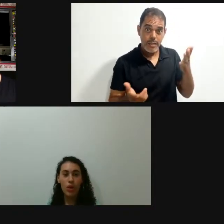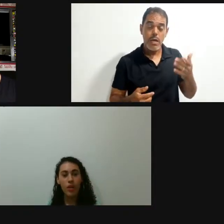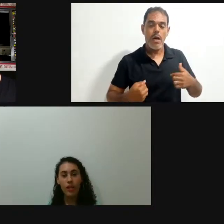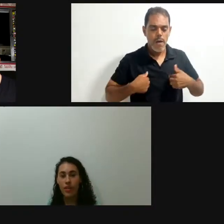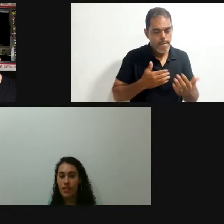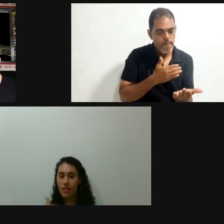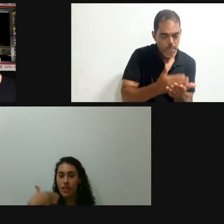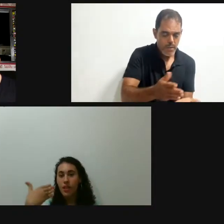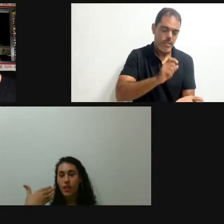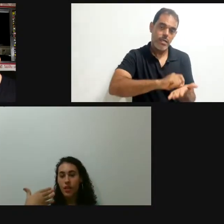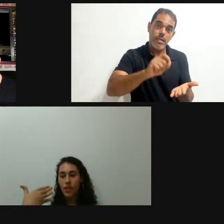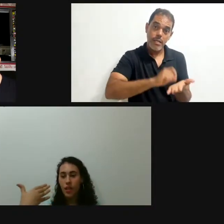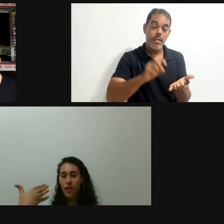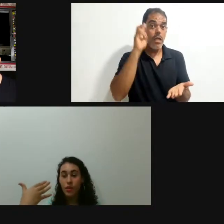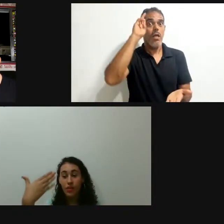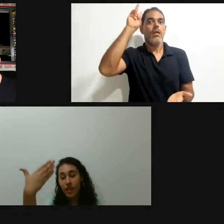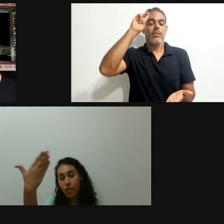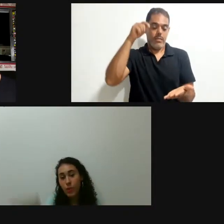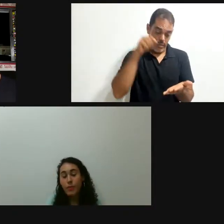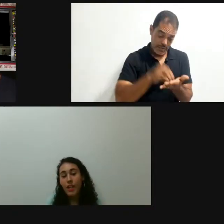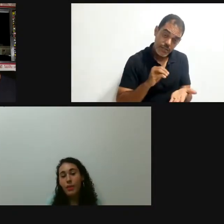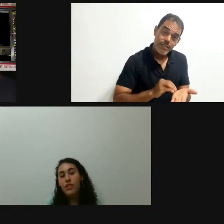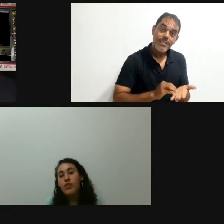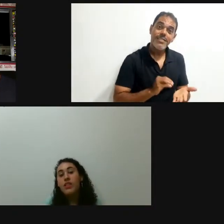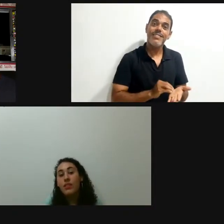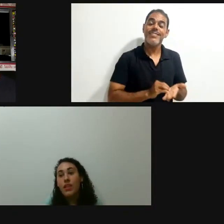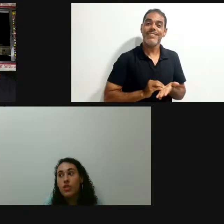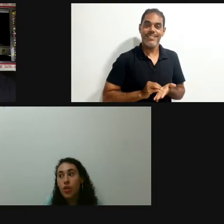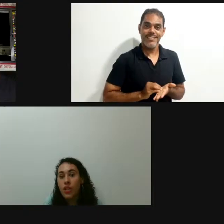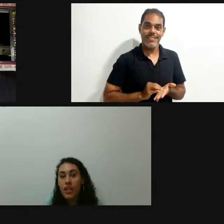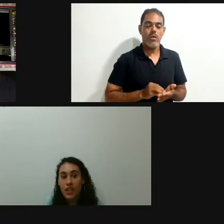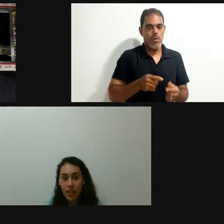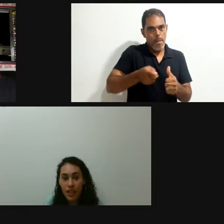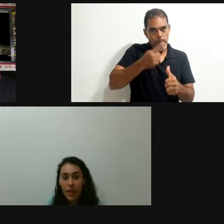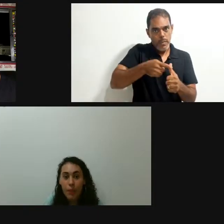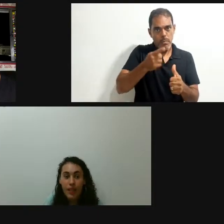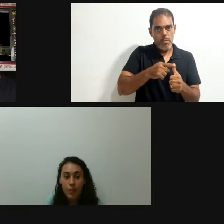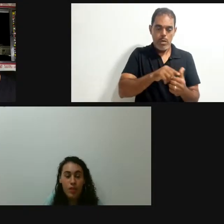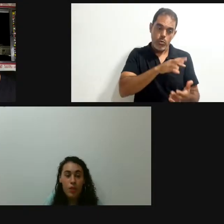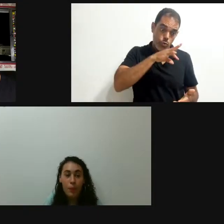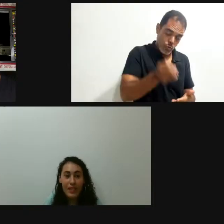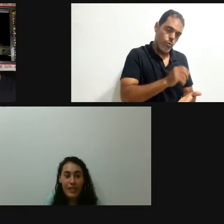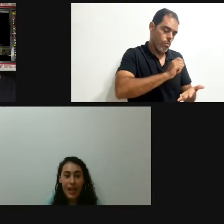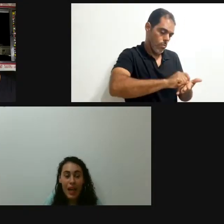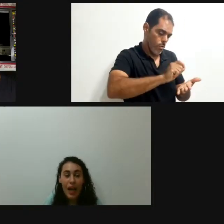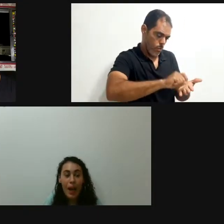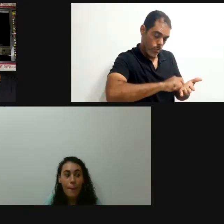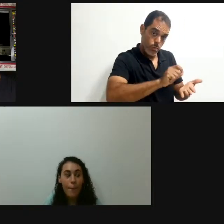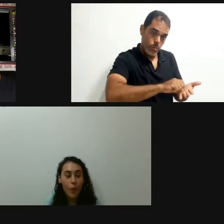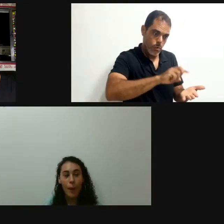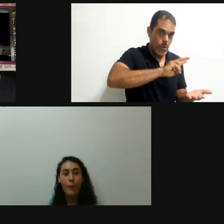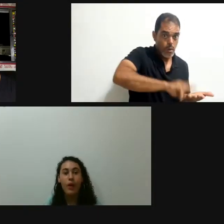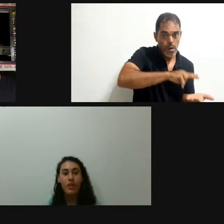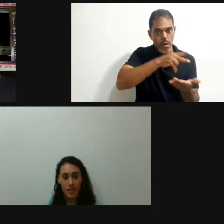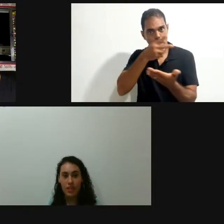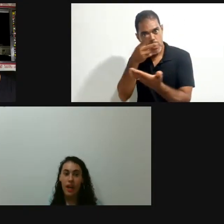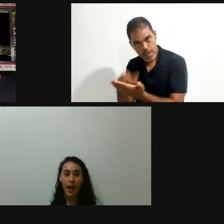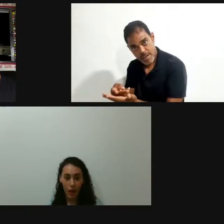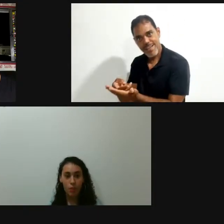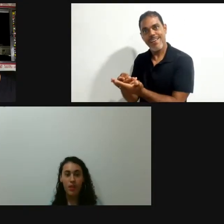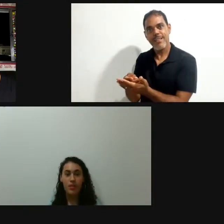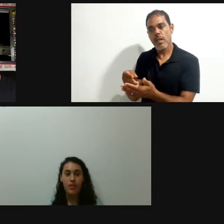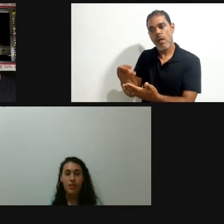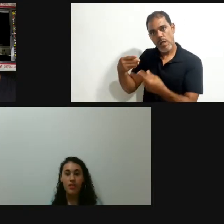a história, na verdade, primeiramente eu escrevi a história inteira para depois eu passar para o papel e